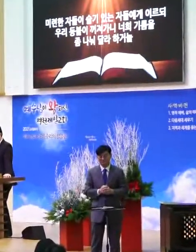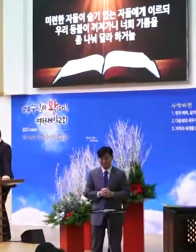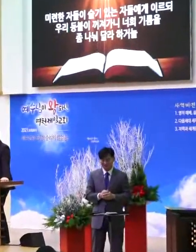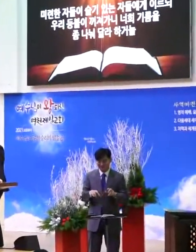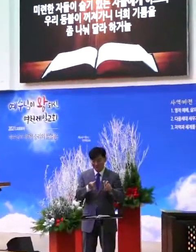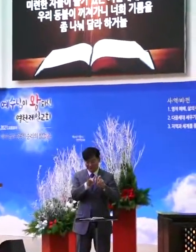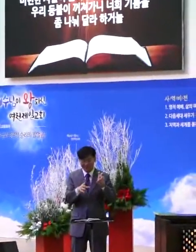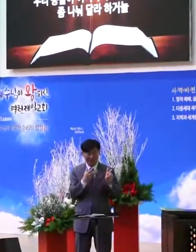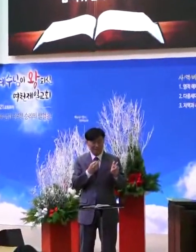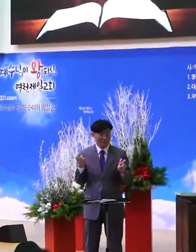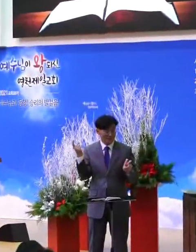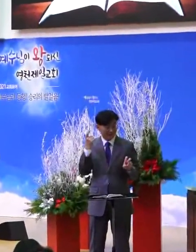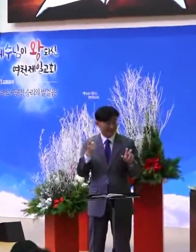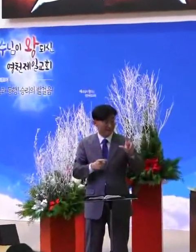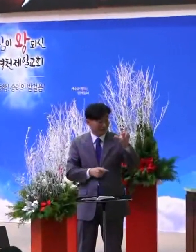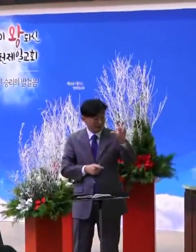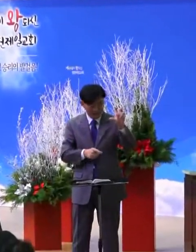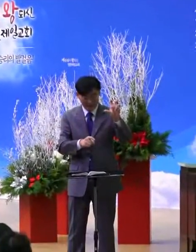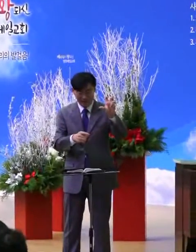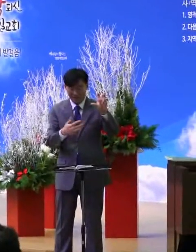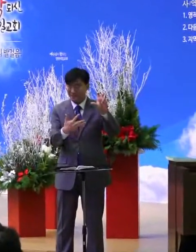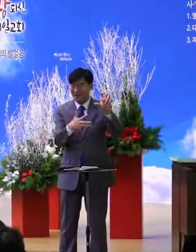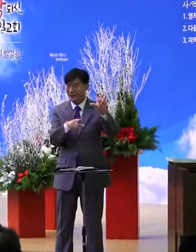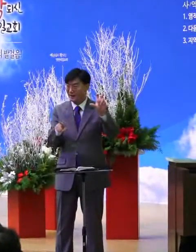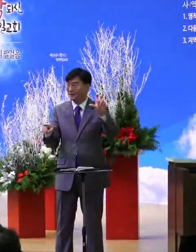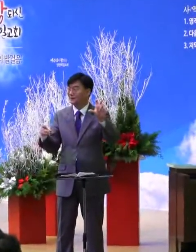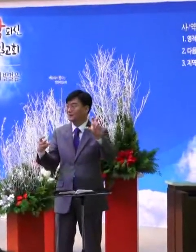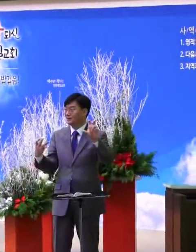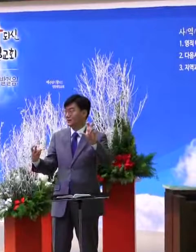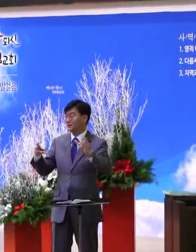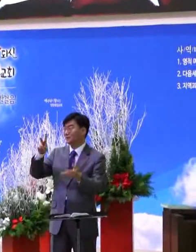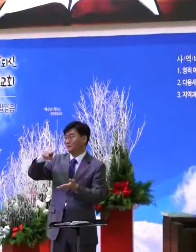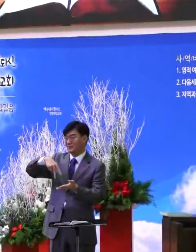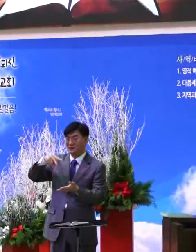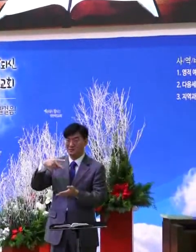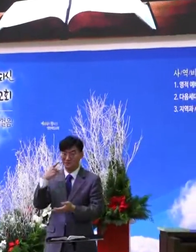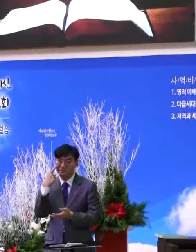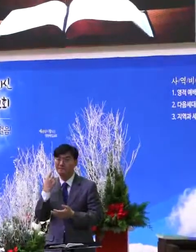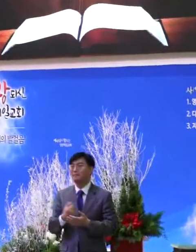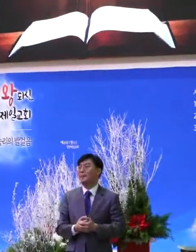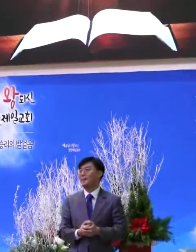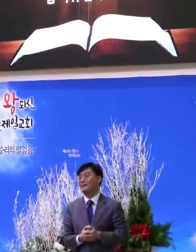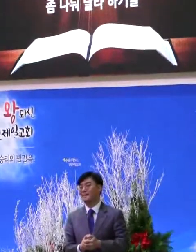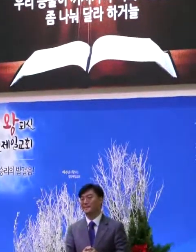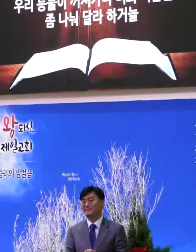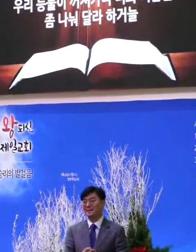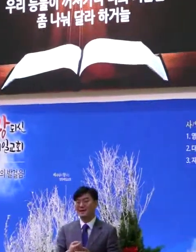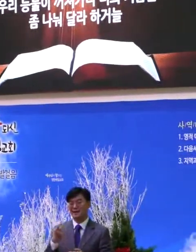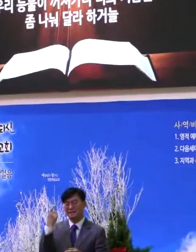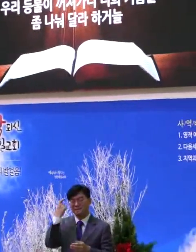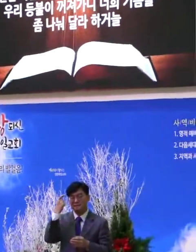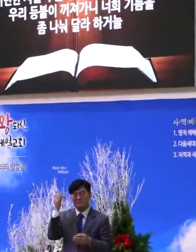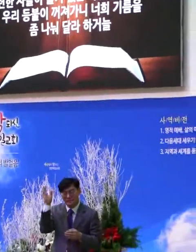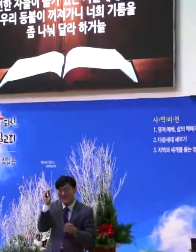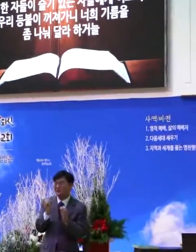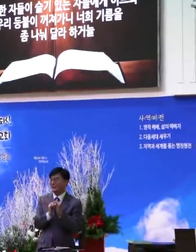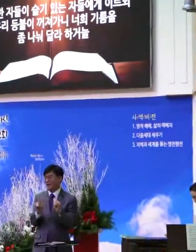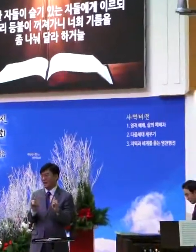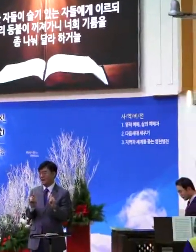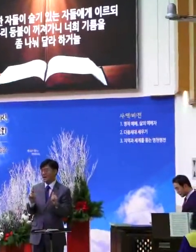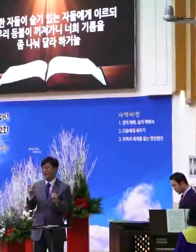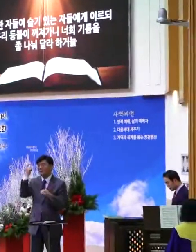마태복음 25장 8절에서 13절까지의 말씀 제가 봉독하겠습니다. 미련한 자들이 슬기 있는